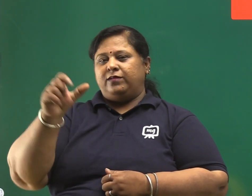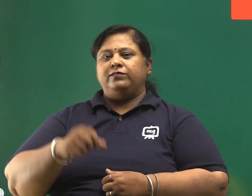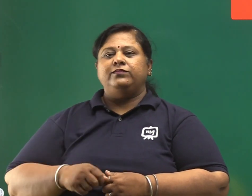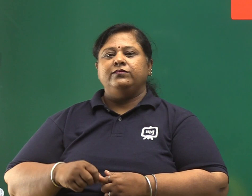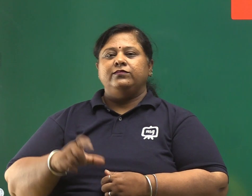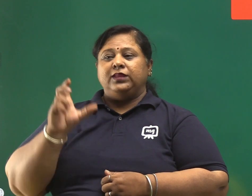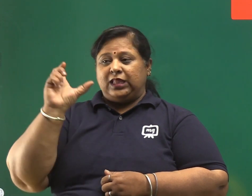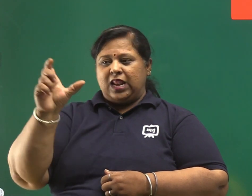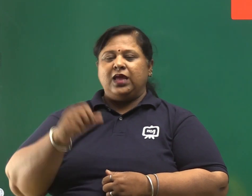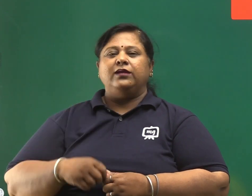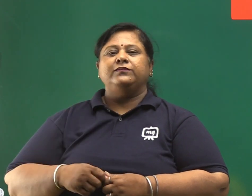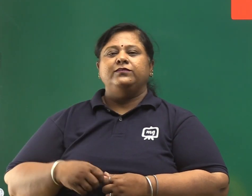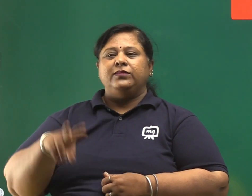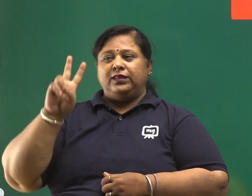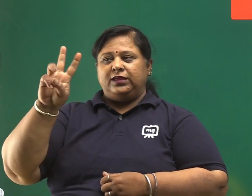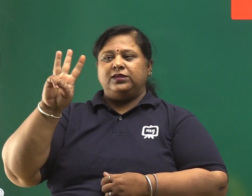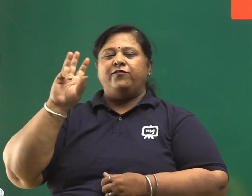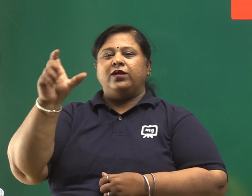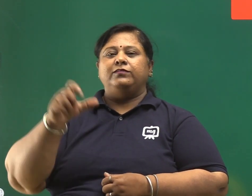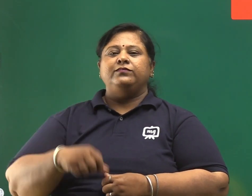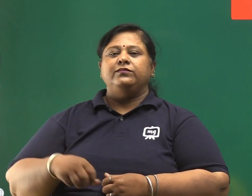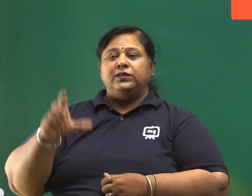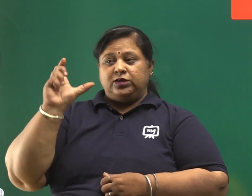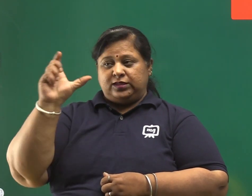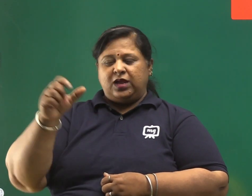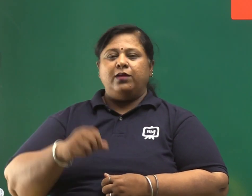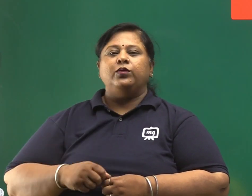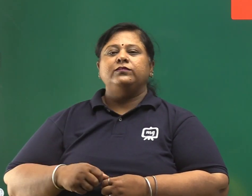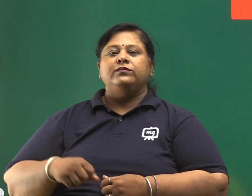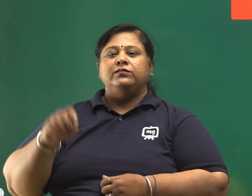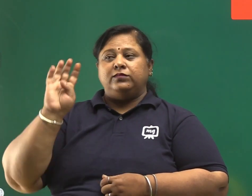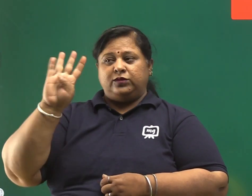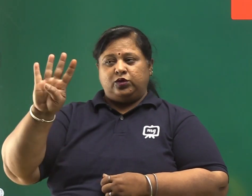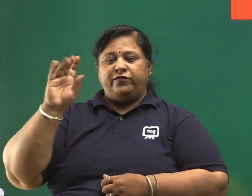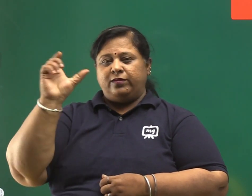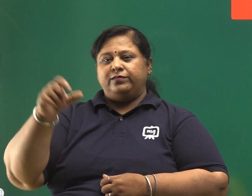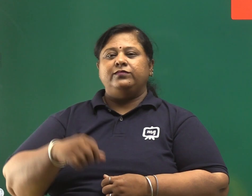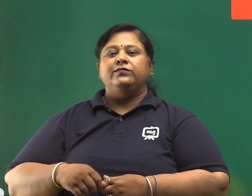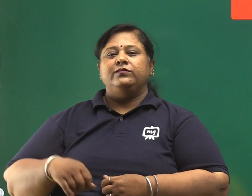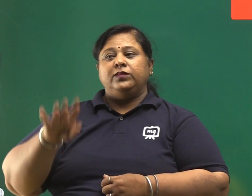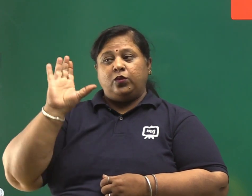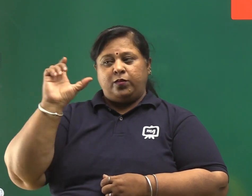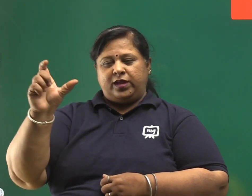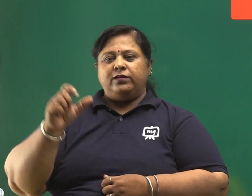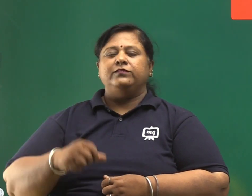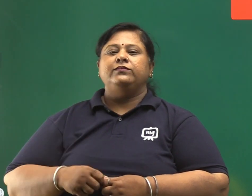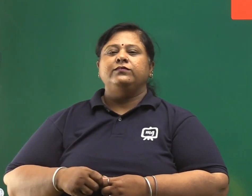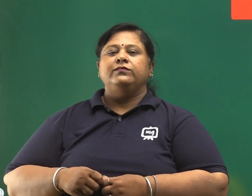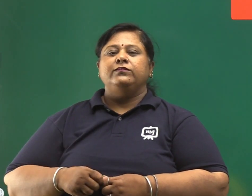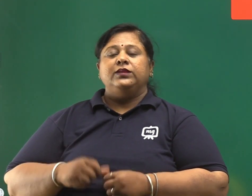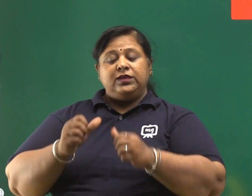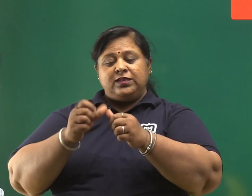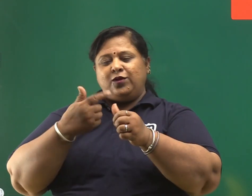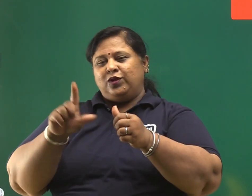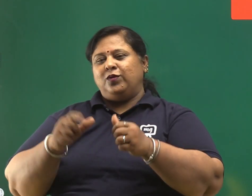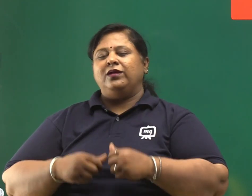विकल्प दिल्ली, तीसरा विकल्प सिंगापुर या चौथा विकल्प दुबई। सही